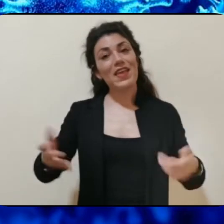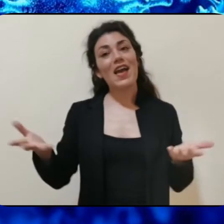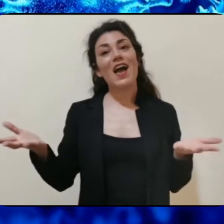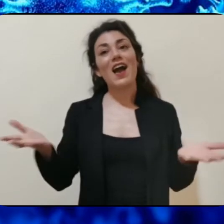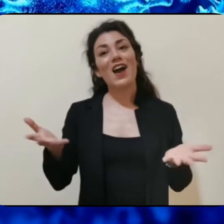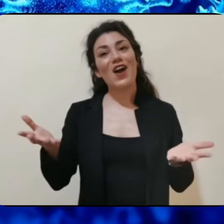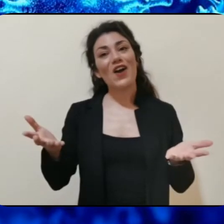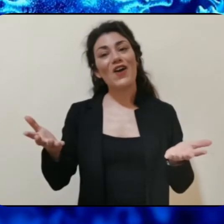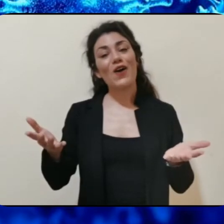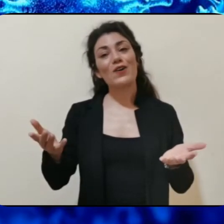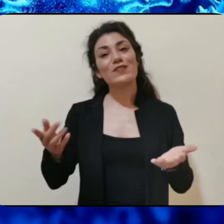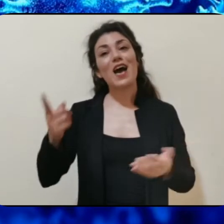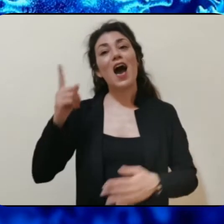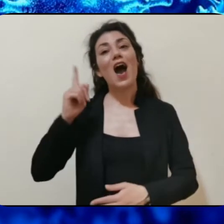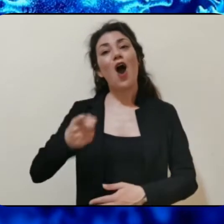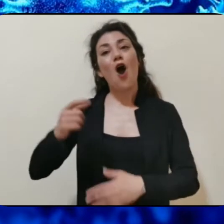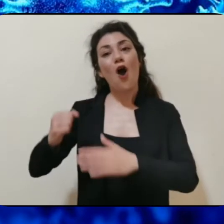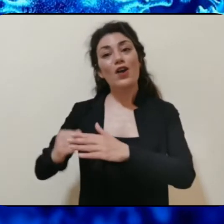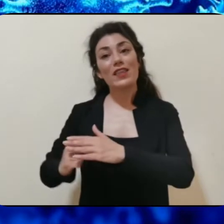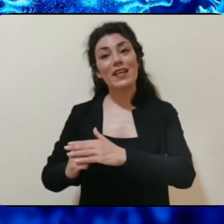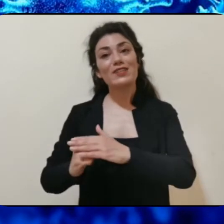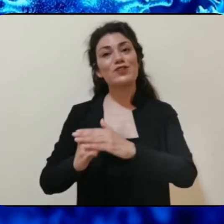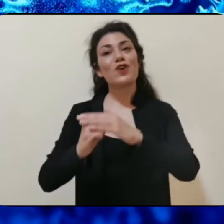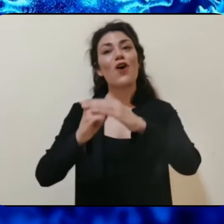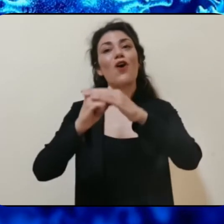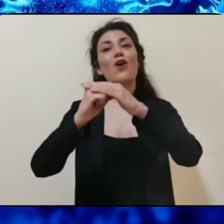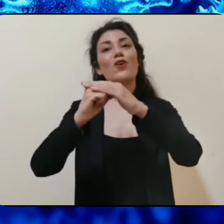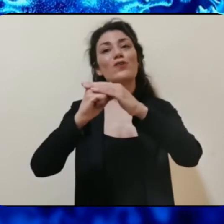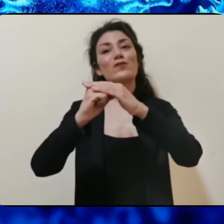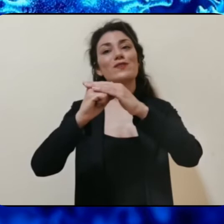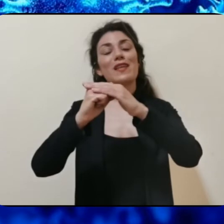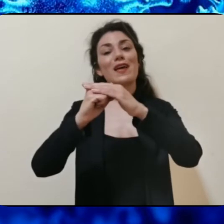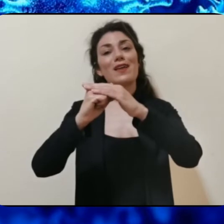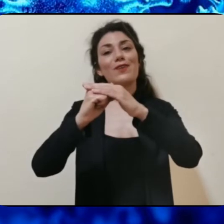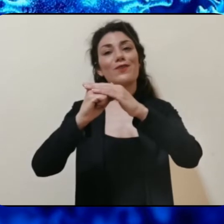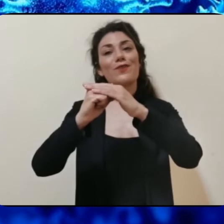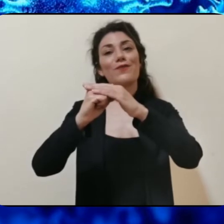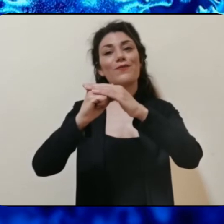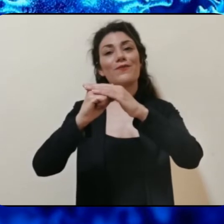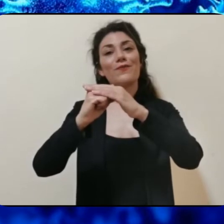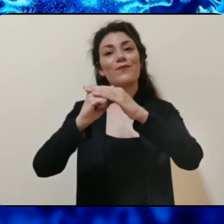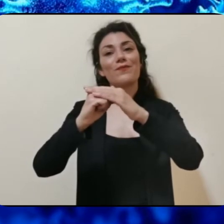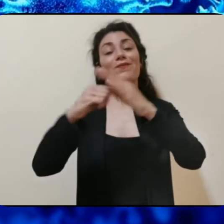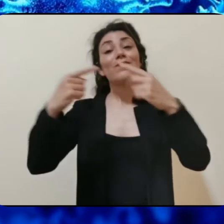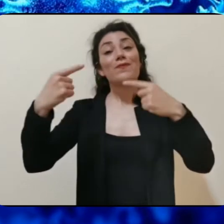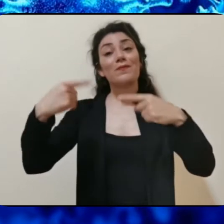essere avviata l'applicazione delle misure di sostegno.